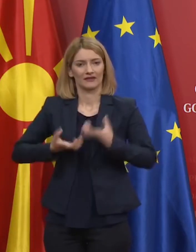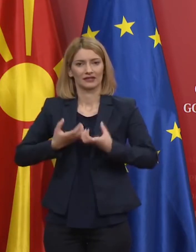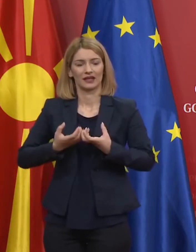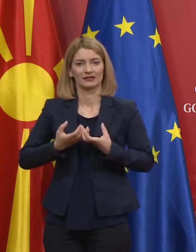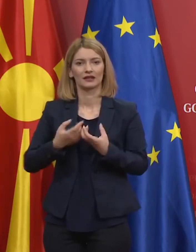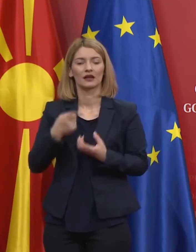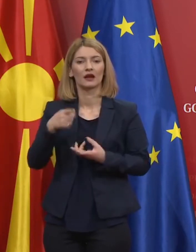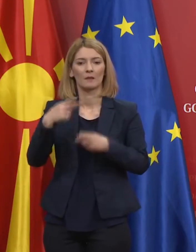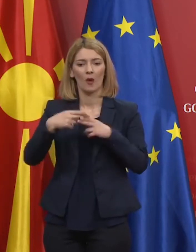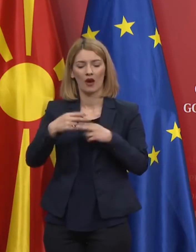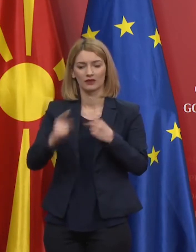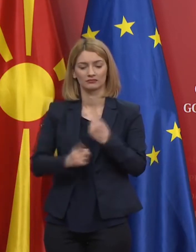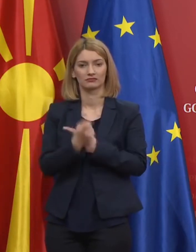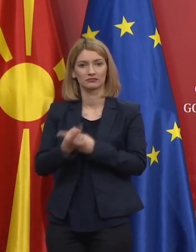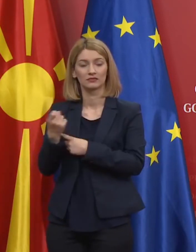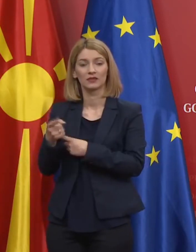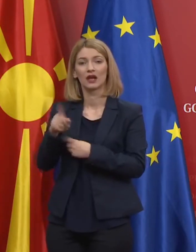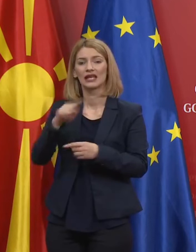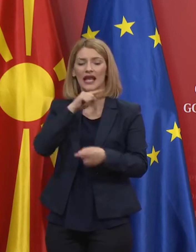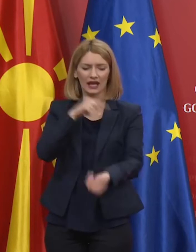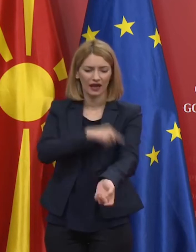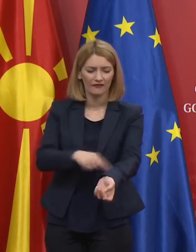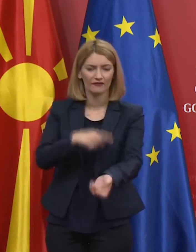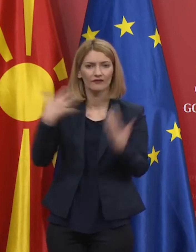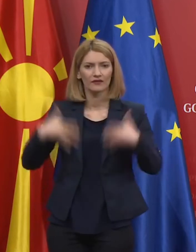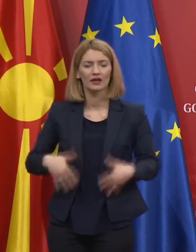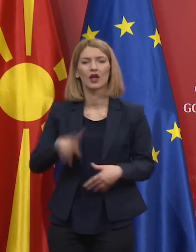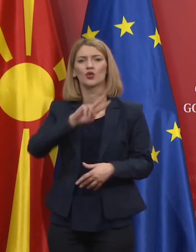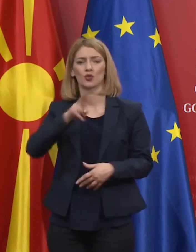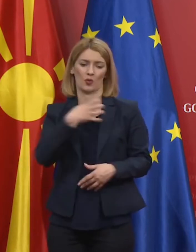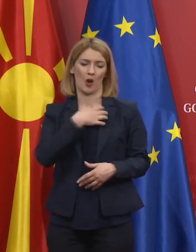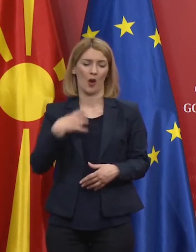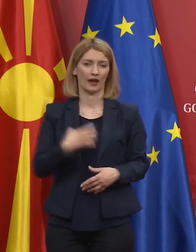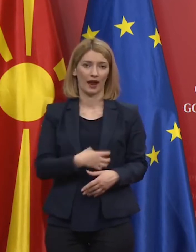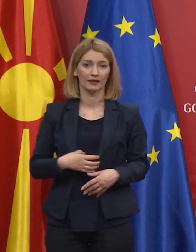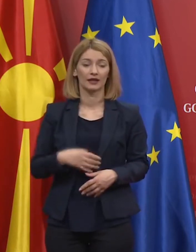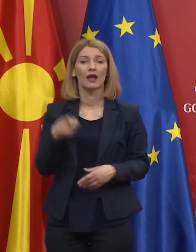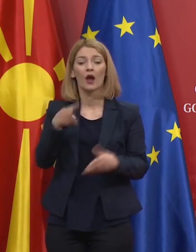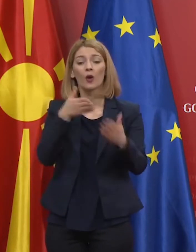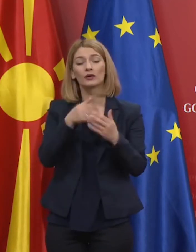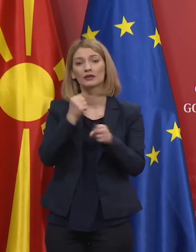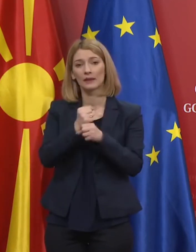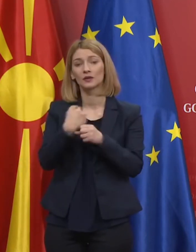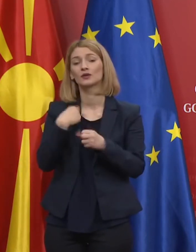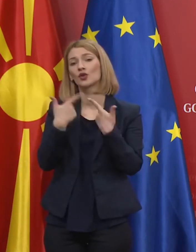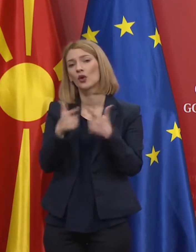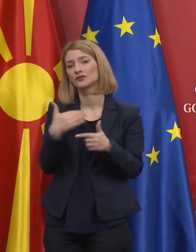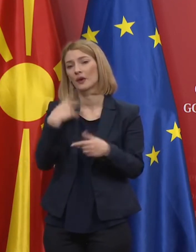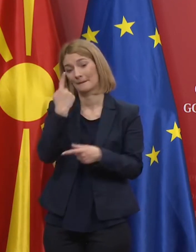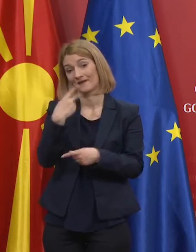тоа што се случува во белите дробови и на крвта и на другите органи. Но за конкретните работи дозволете да направиме увид